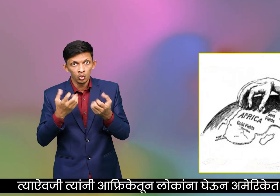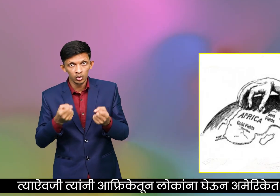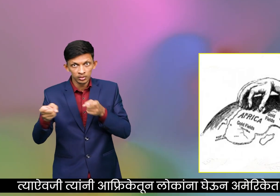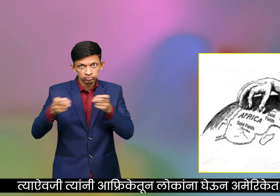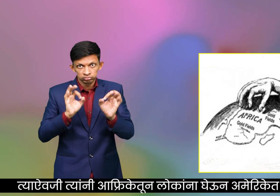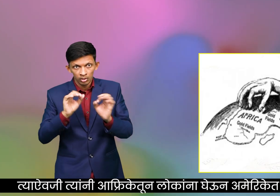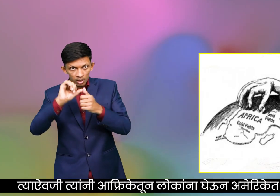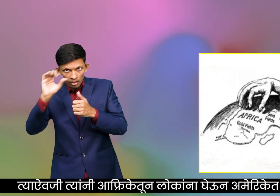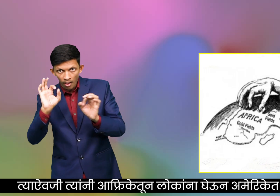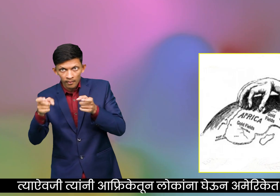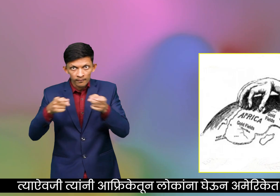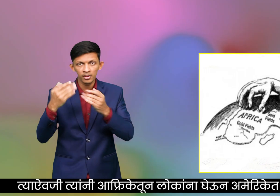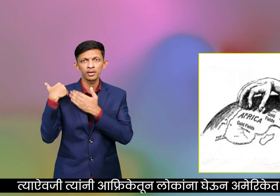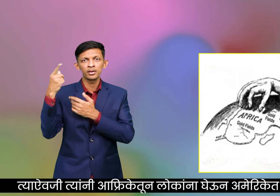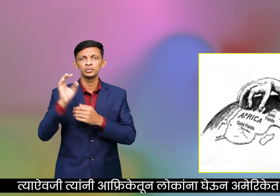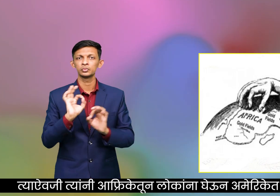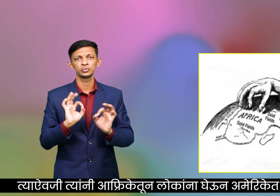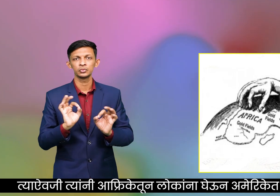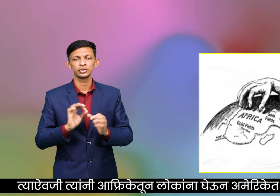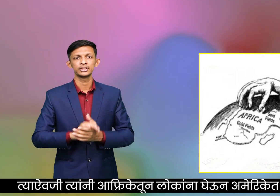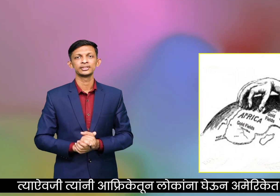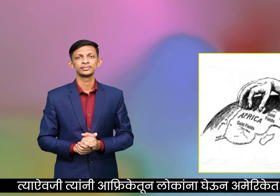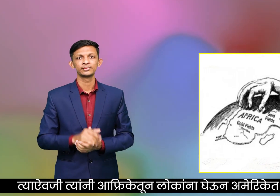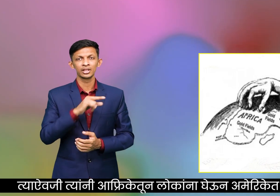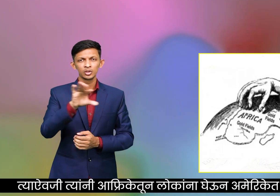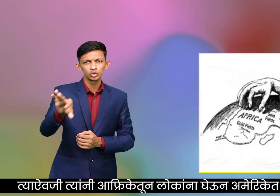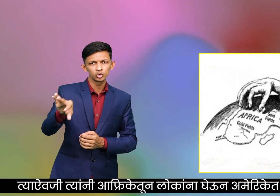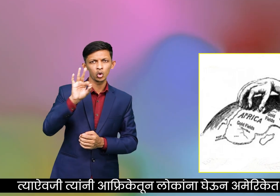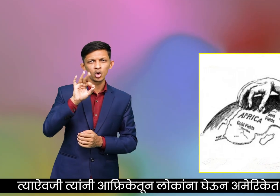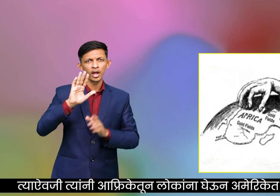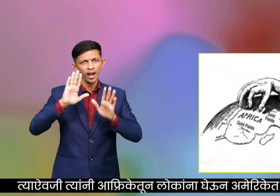त्याऐवजी त्यांनी आफ्रिकेतून लोकांना घेऊन अमेरिकेत गुलाम म्हणून विकले.